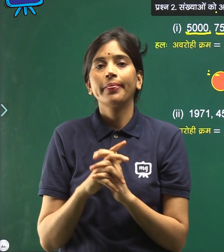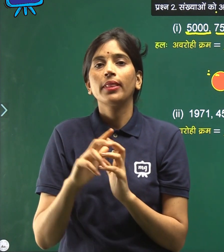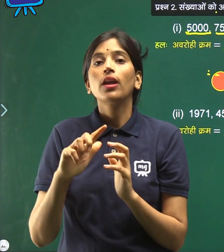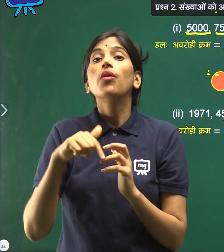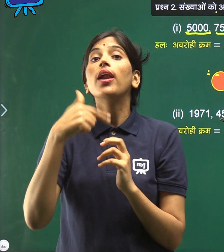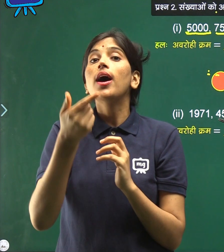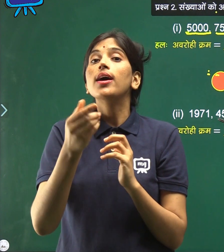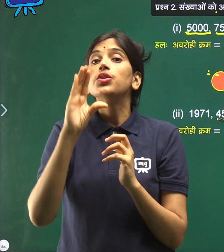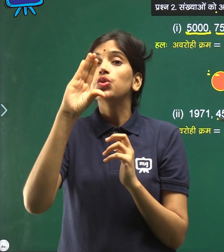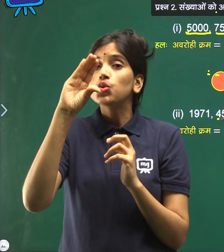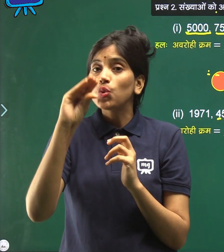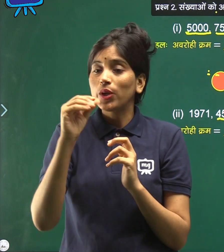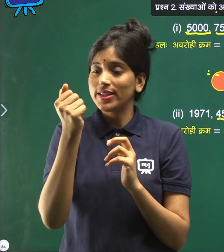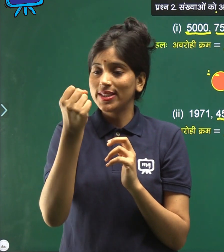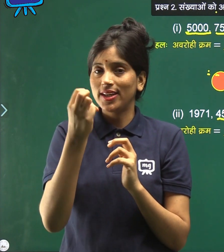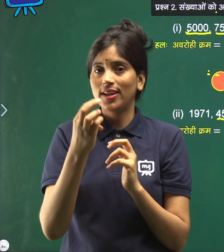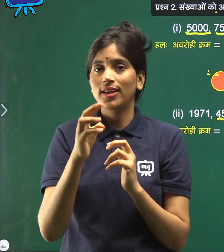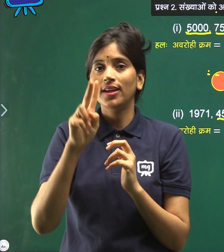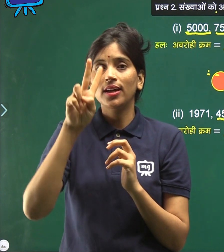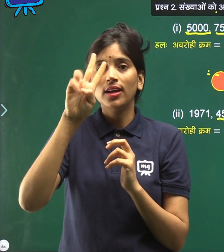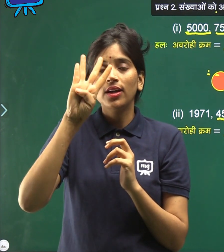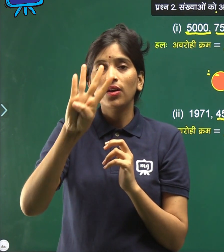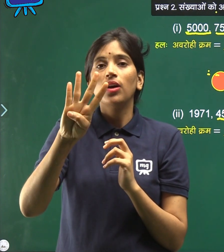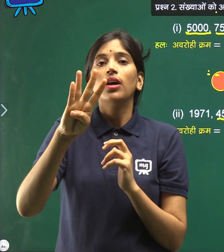फिर उससे छोटी संख्या